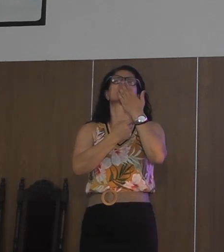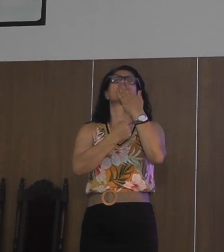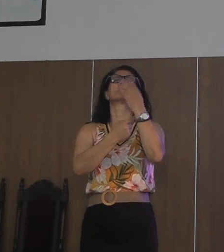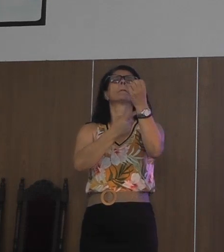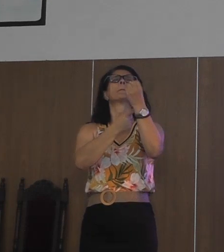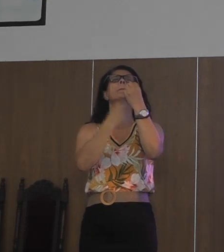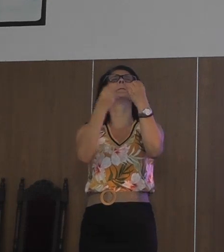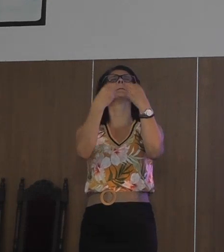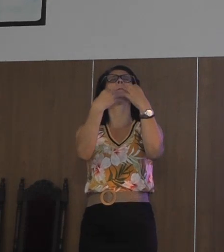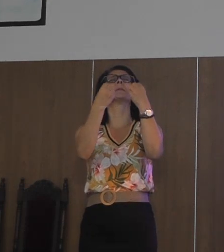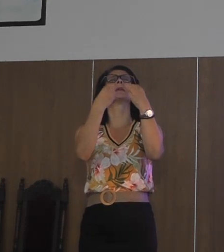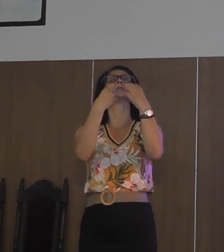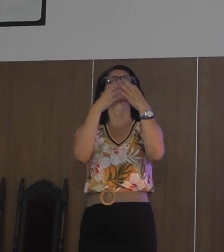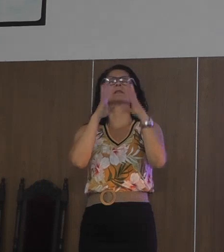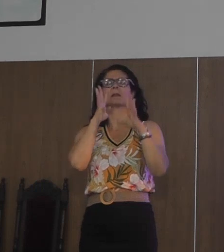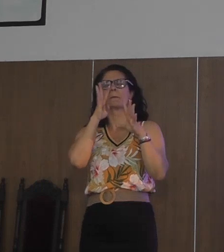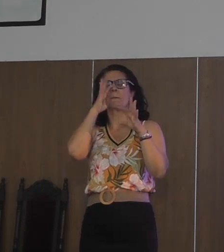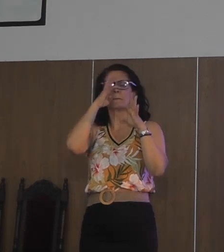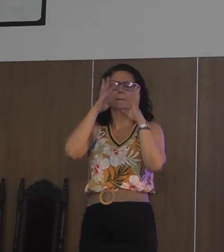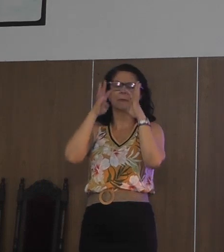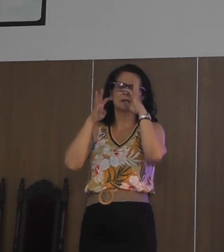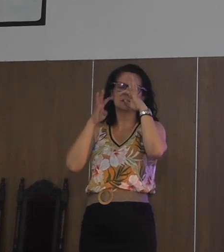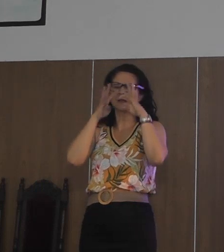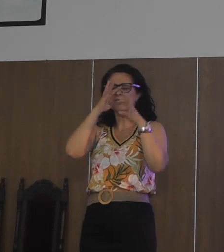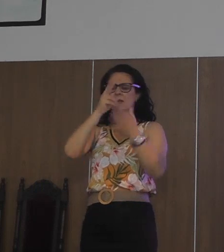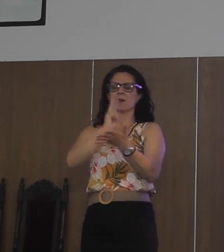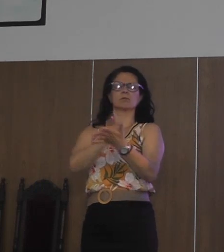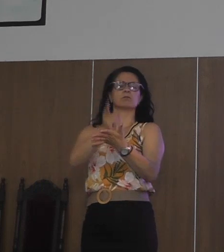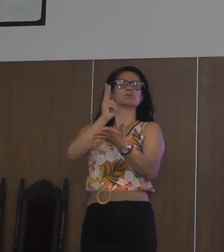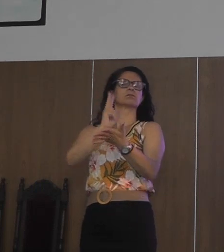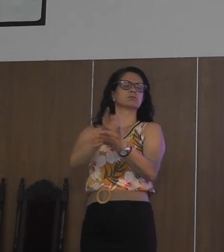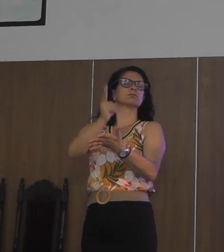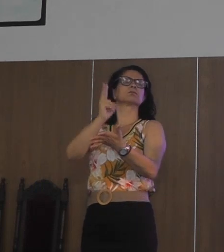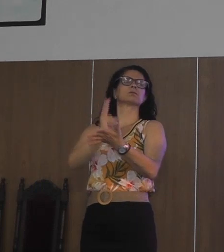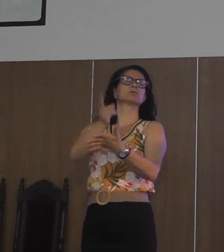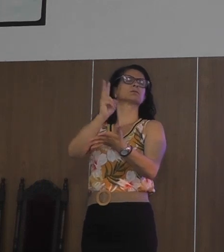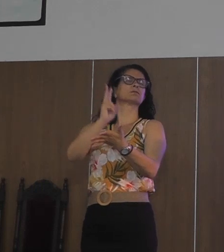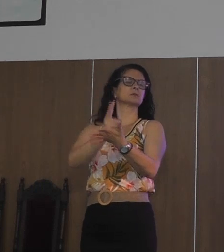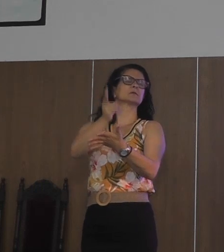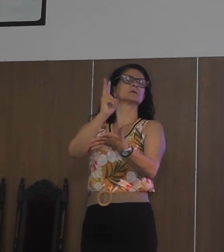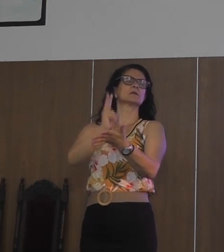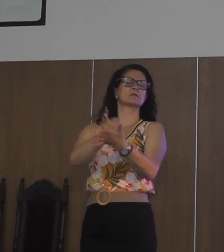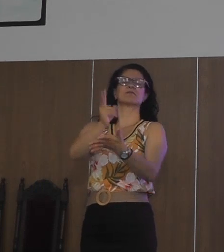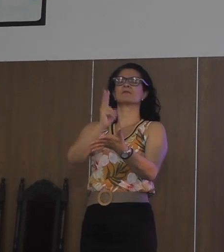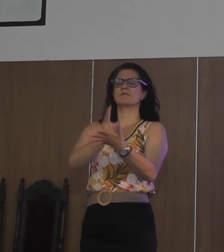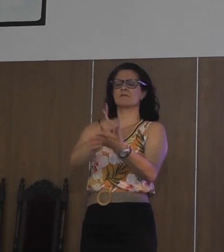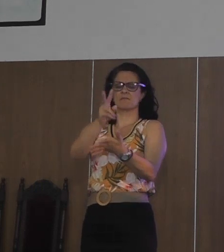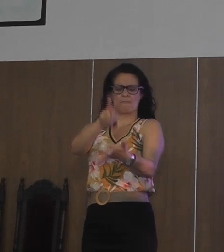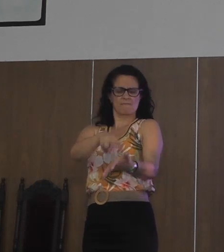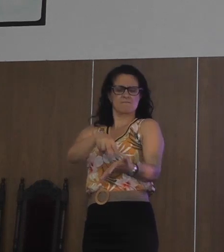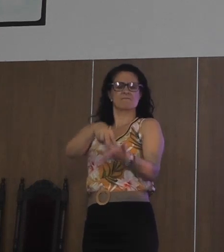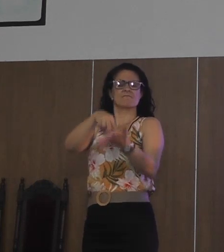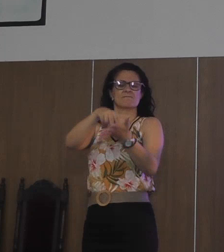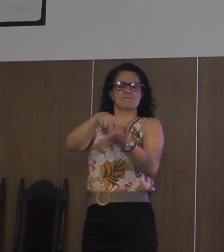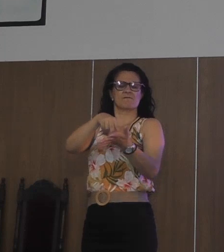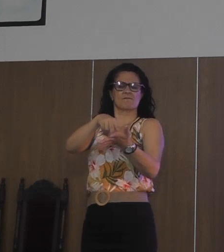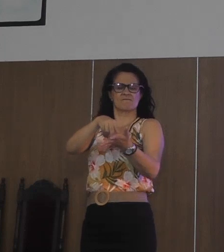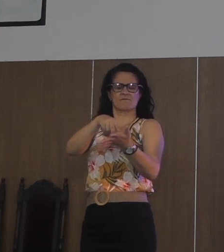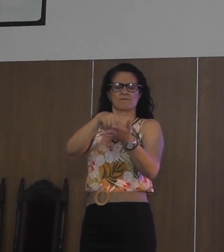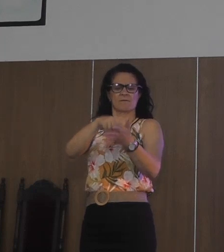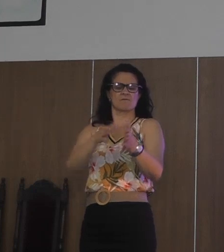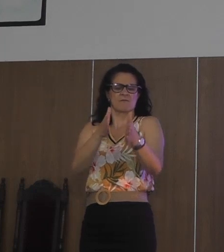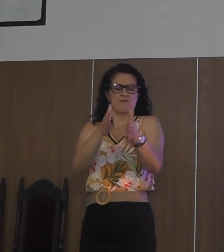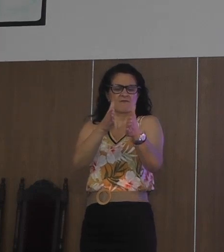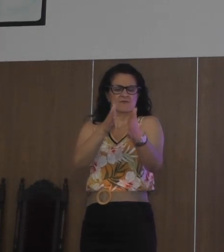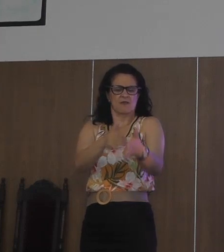esse ânimo sobre nossa cabeça, Pai, para que nós possamos continuar firmes e,